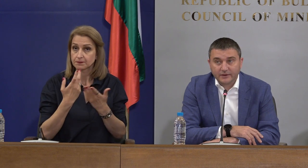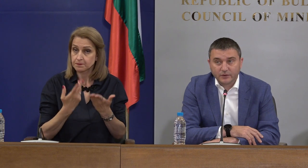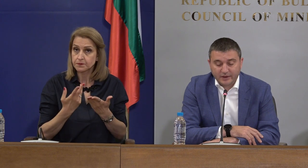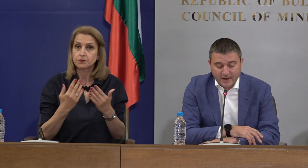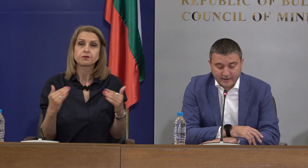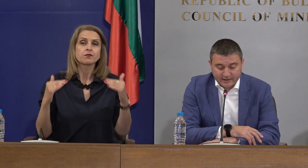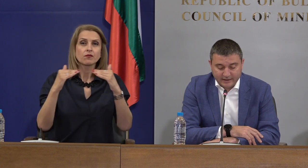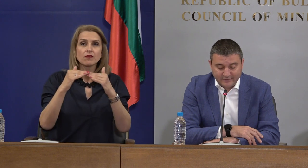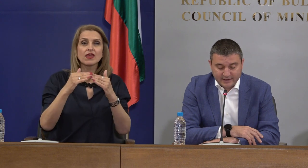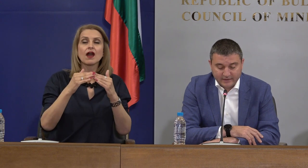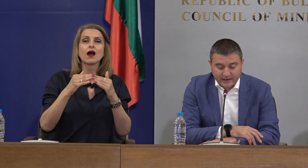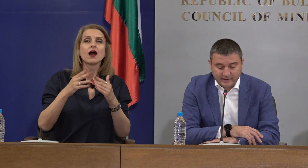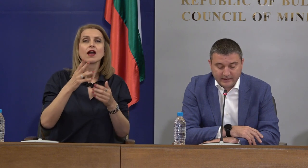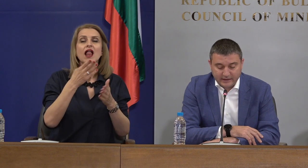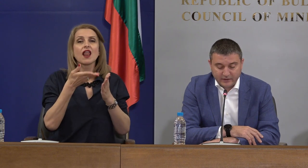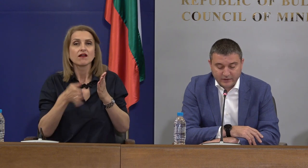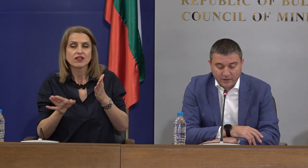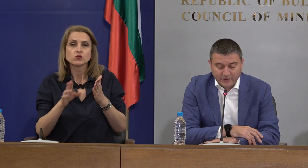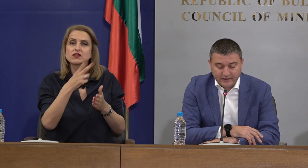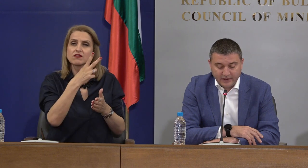Коефициентът на ликвидност на банката е